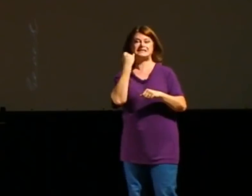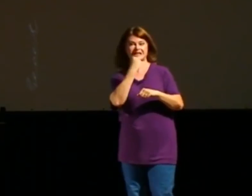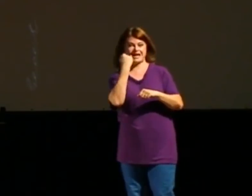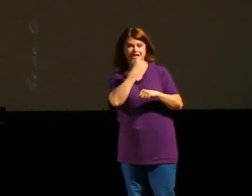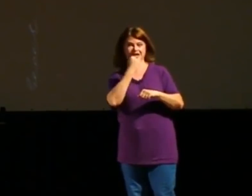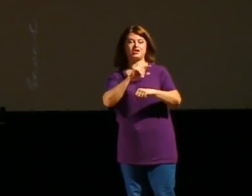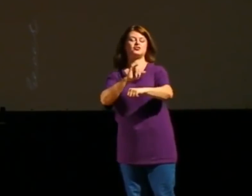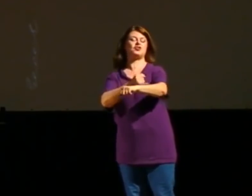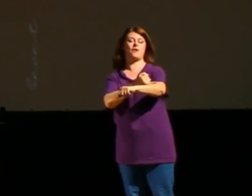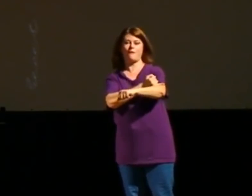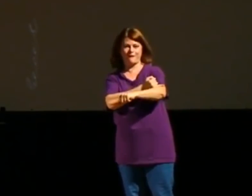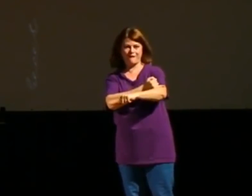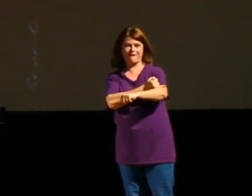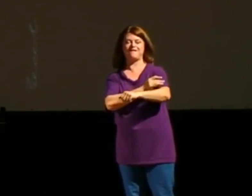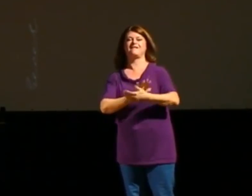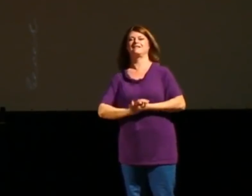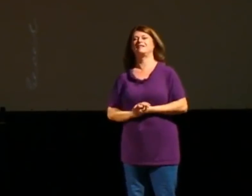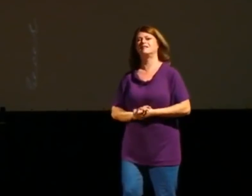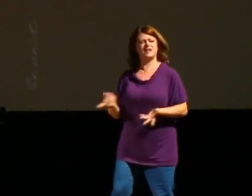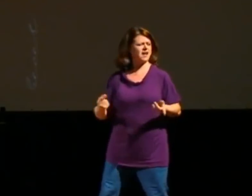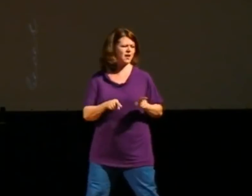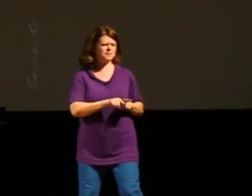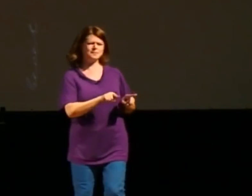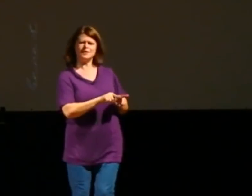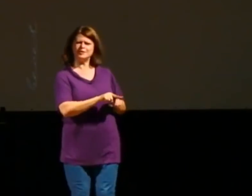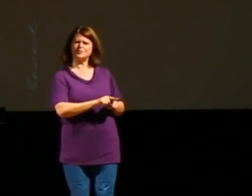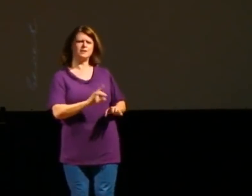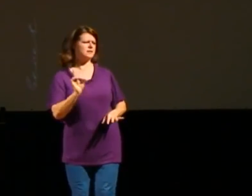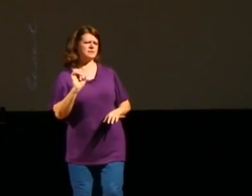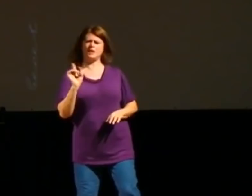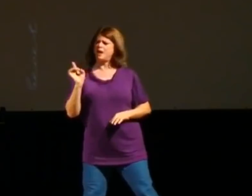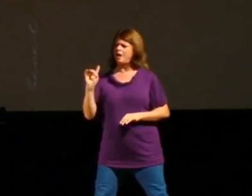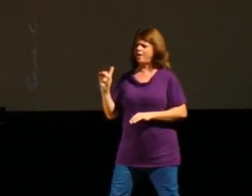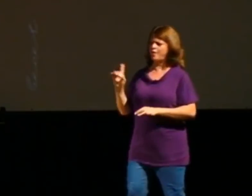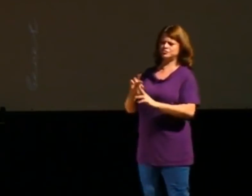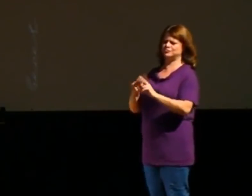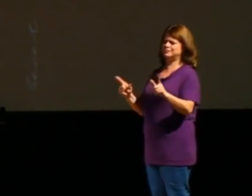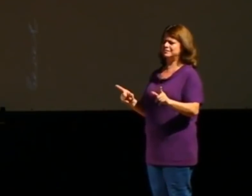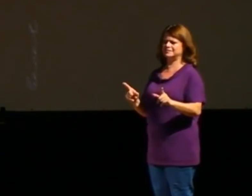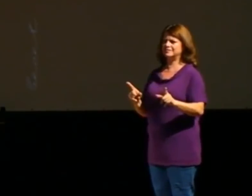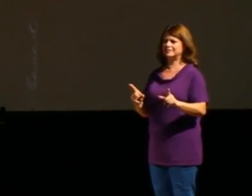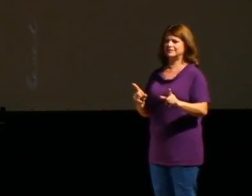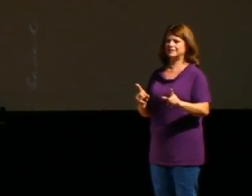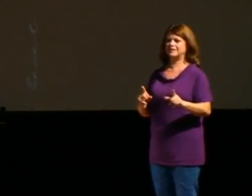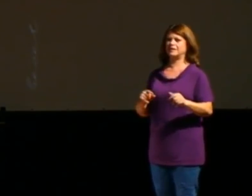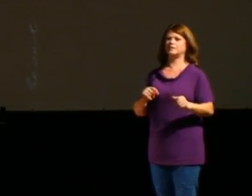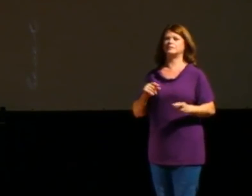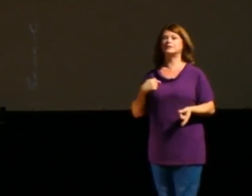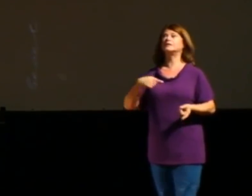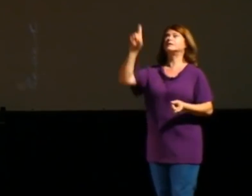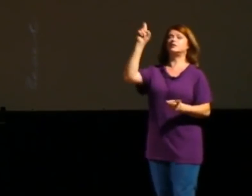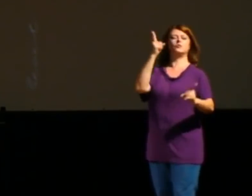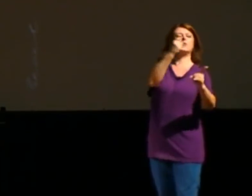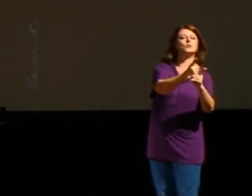história dele, que é diferente, que se encontrou com Isaac num outro momento, de uma outra maneira, que se encontrou com Jacó de uma outra